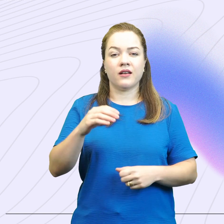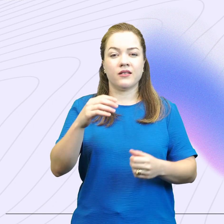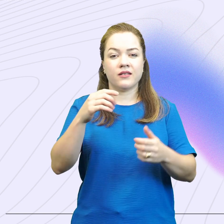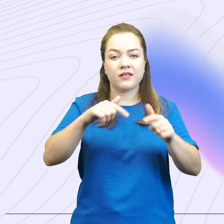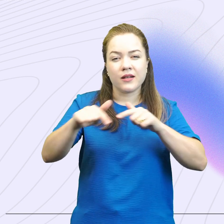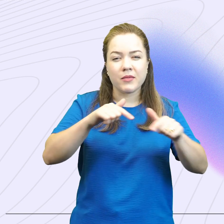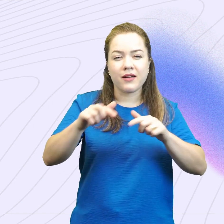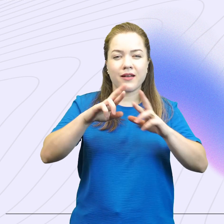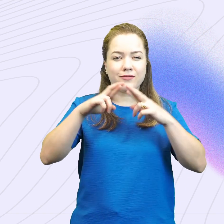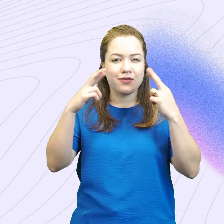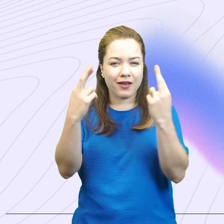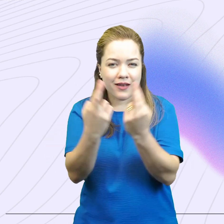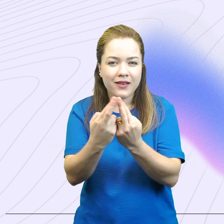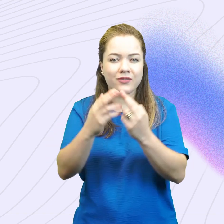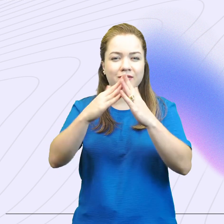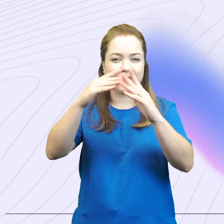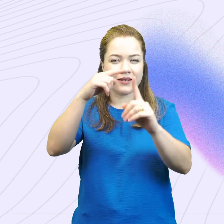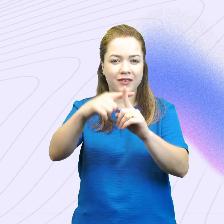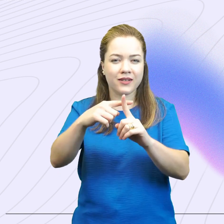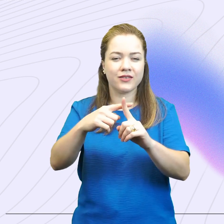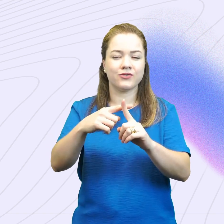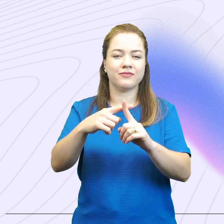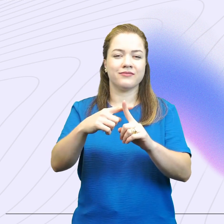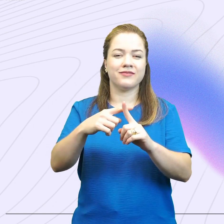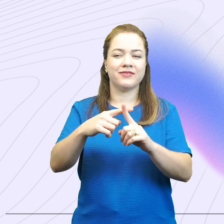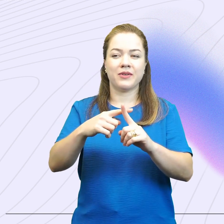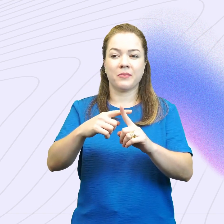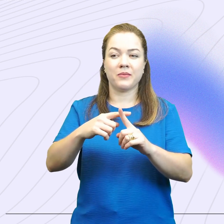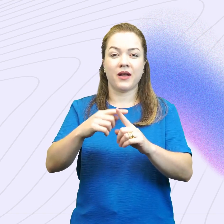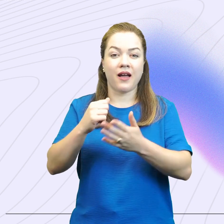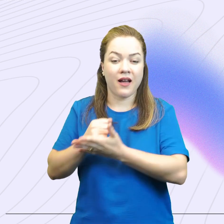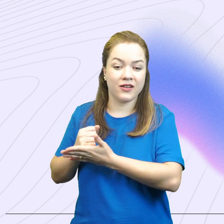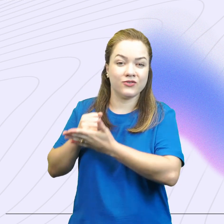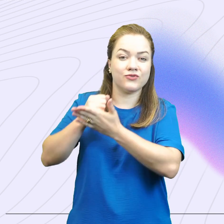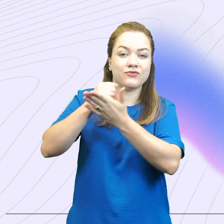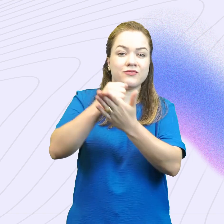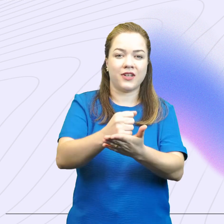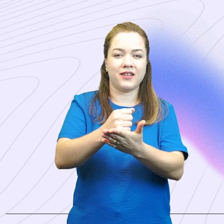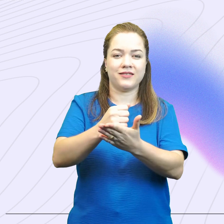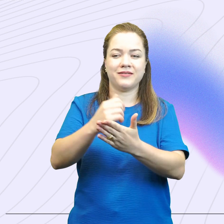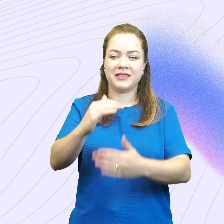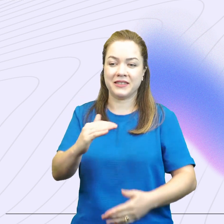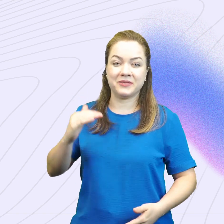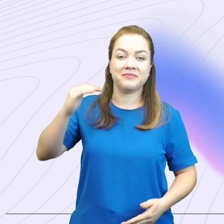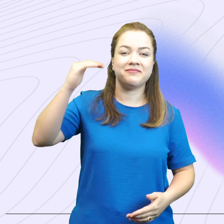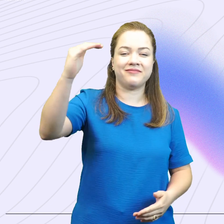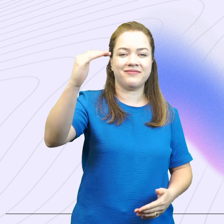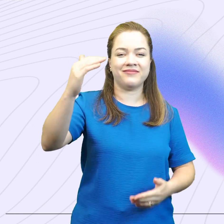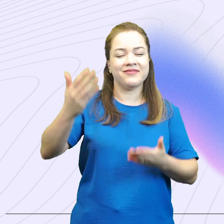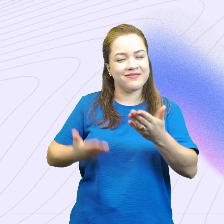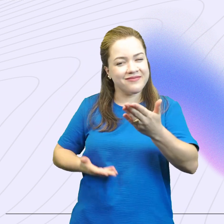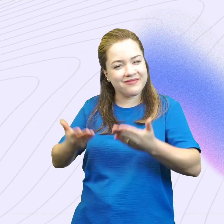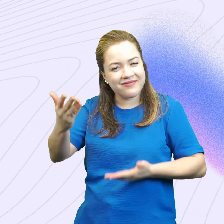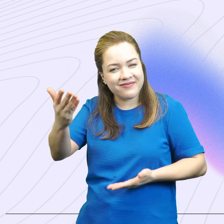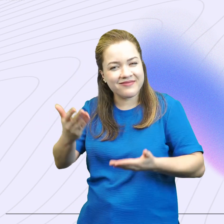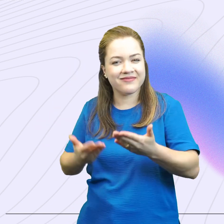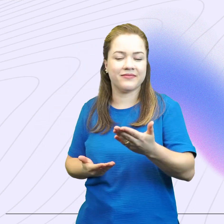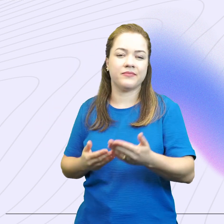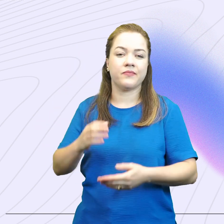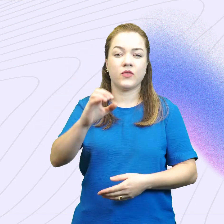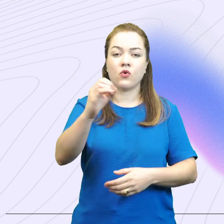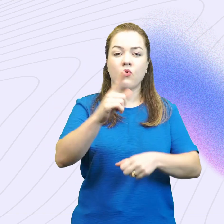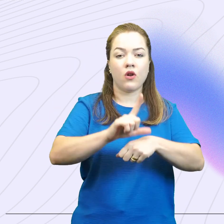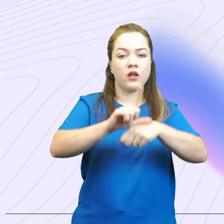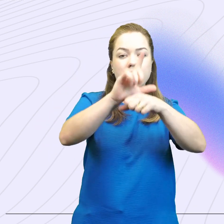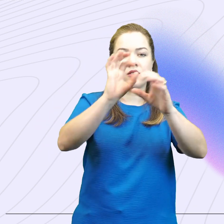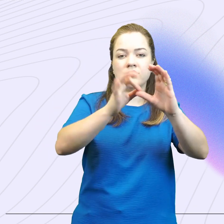vir somar nessa igreja. Não para vir sugar, mas para vir somar, para vir crescer, para vir servir. Talvez Deus te chama para ser um líder de célula,